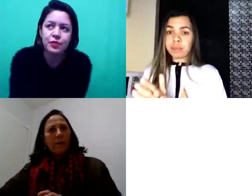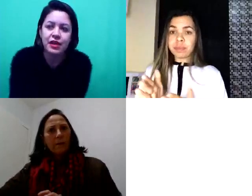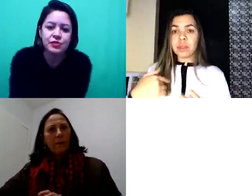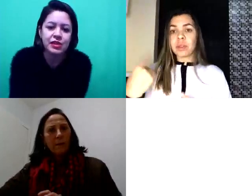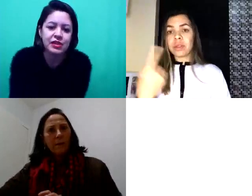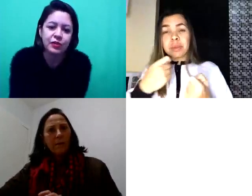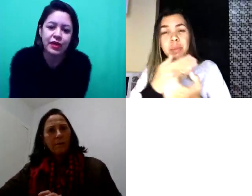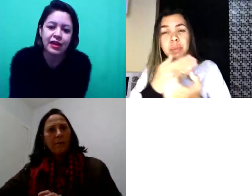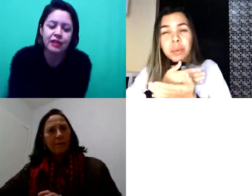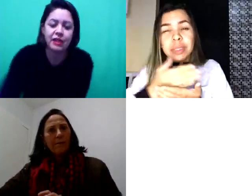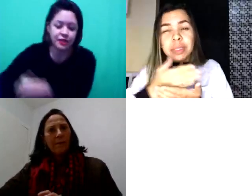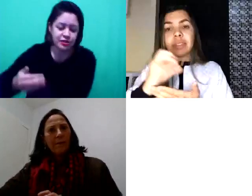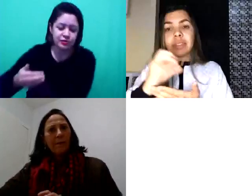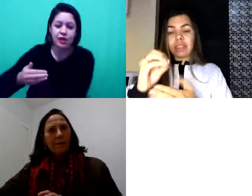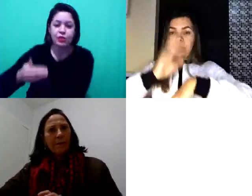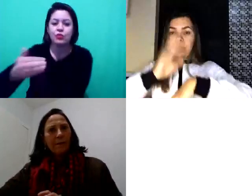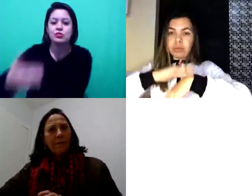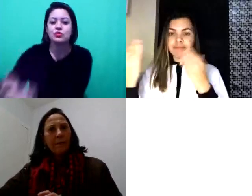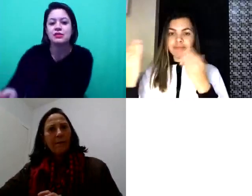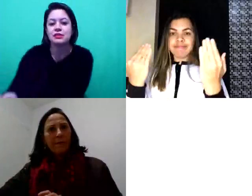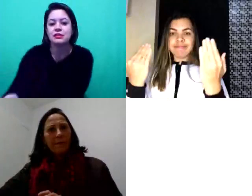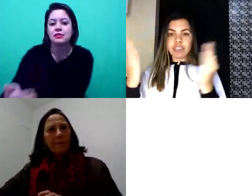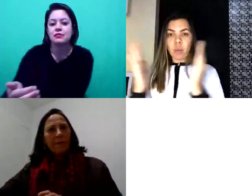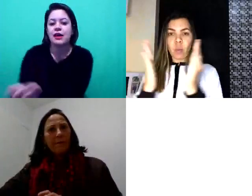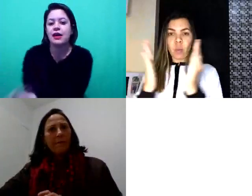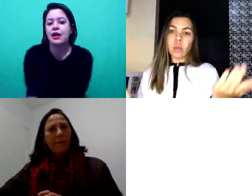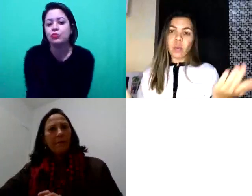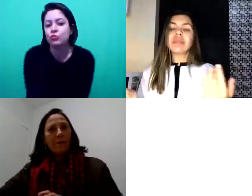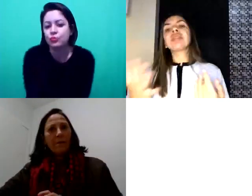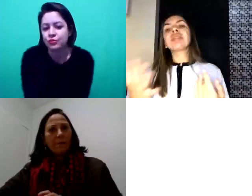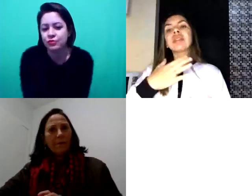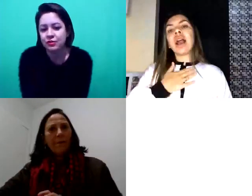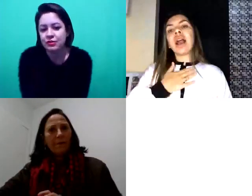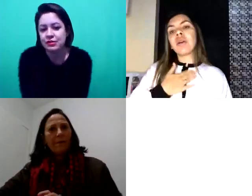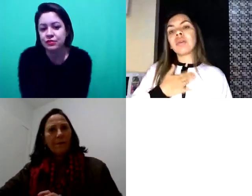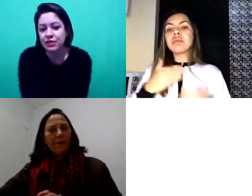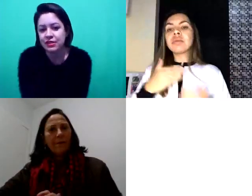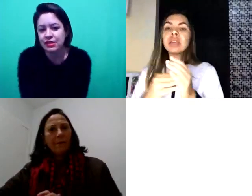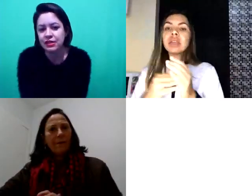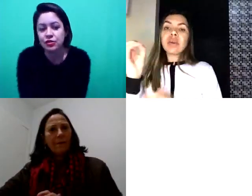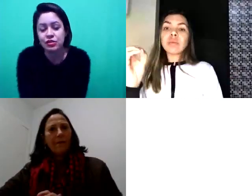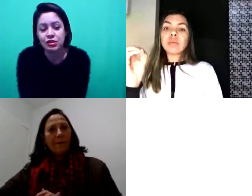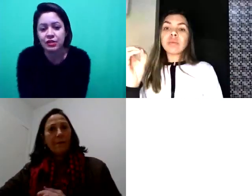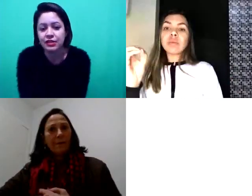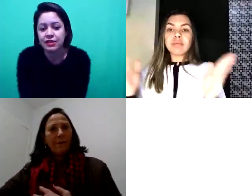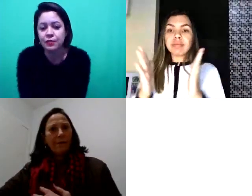prazo, ele não é, né? Vejam, de agosto a outubro. Segunda quinzena, então a gente não tem tempo para